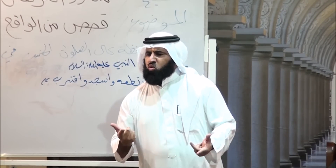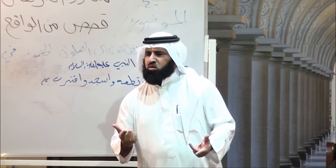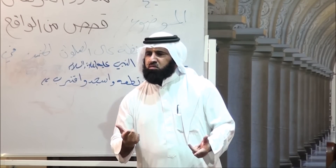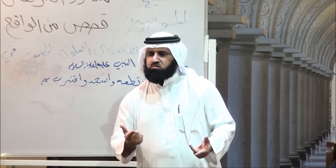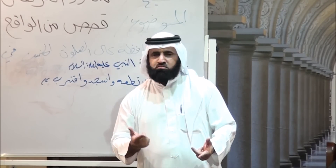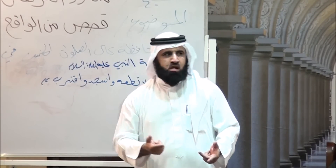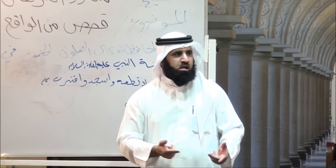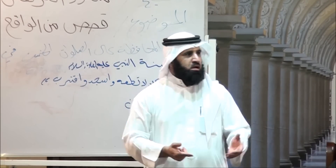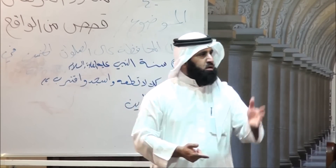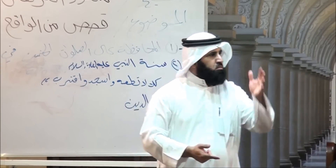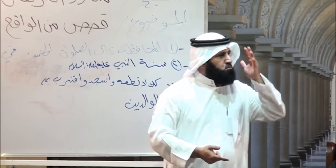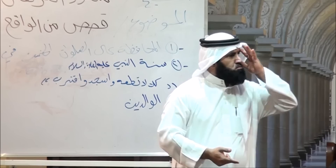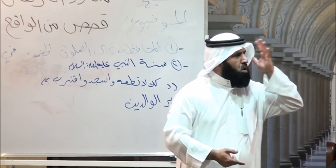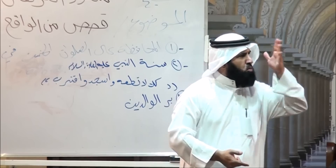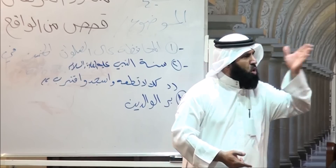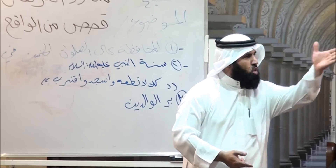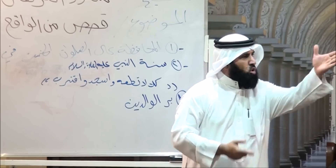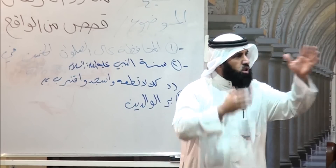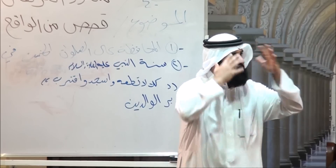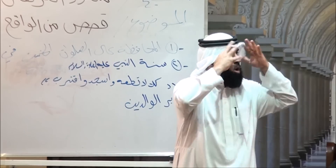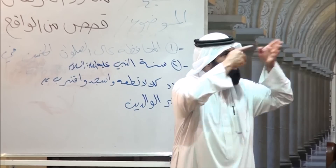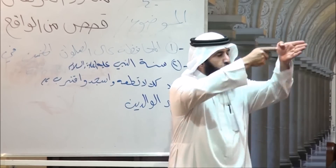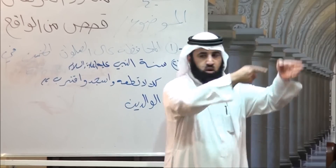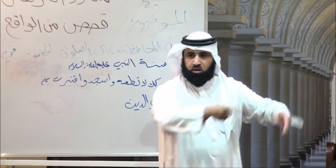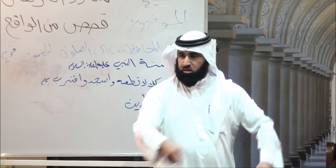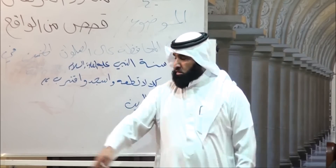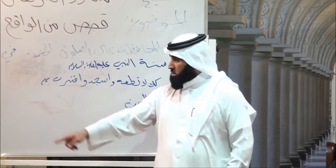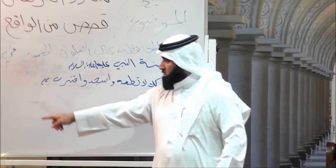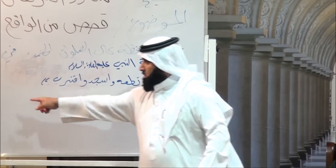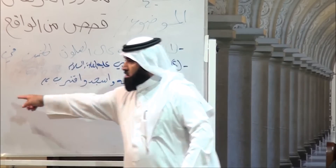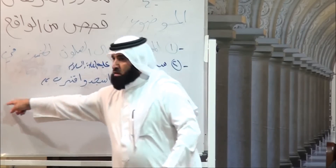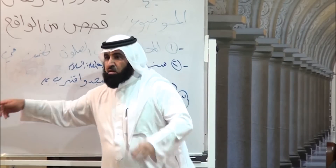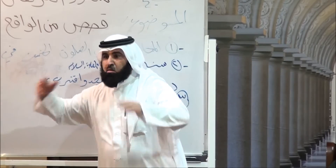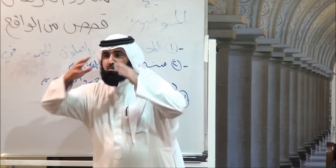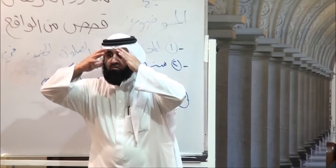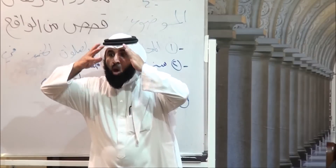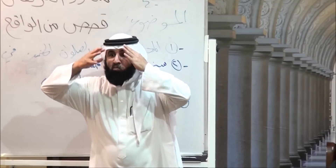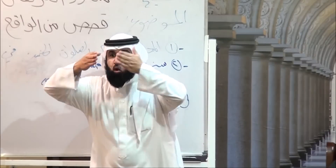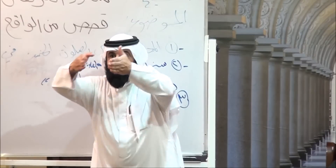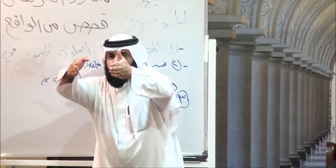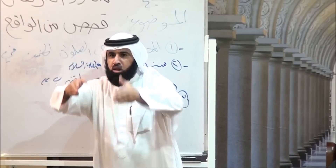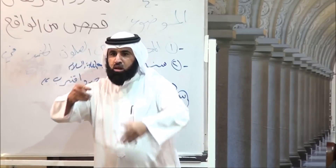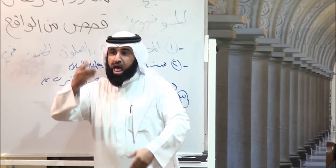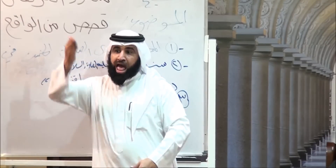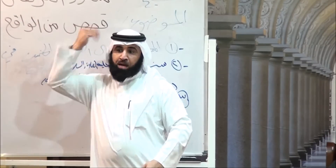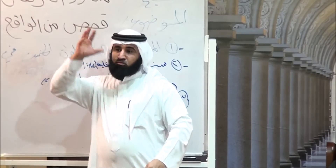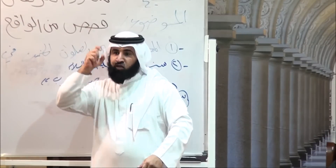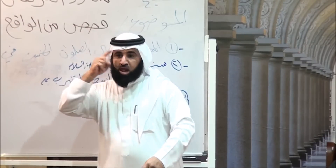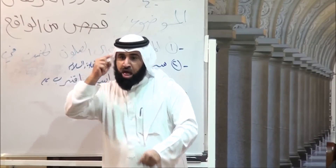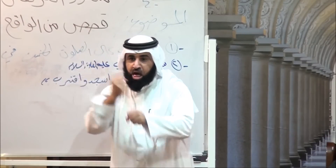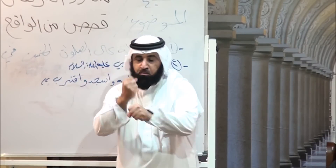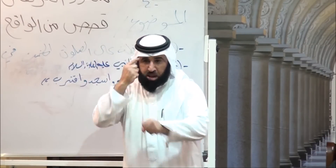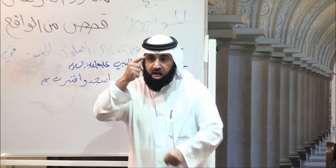قالت: ويلك يا محمد بن هارون، أما تدري ماذا فعلت البارحة؟